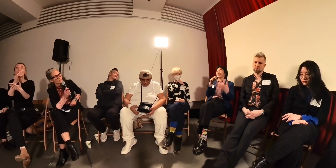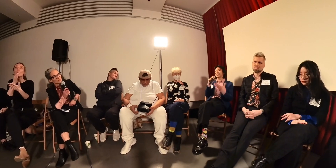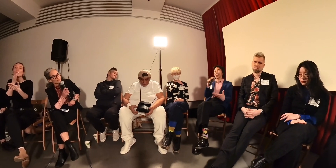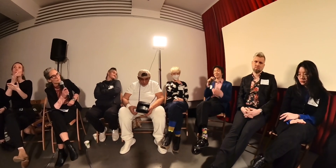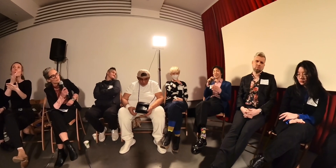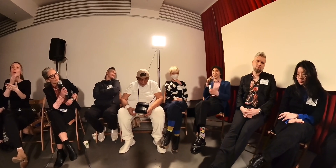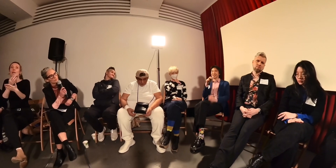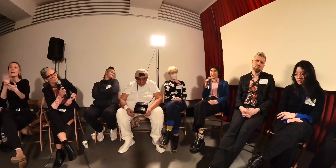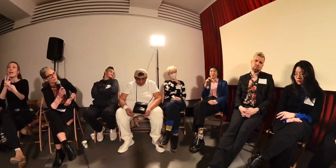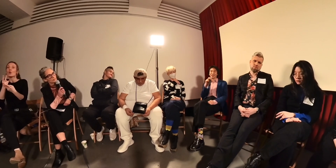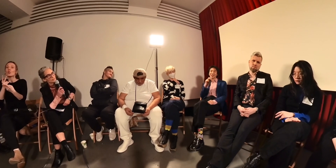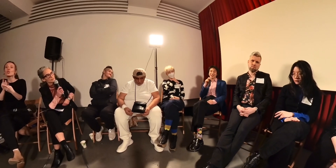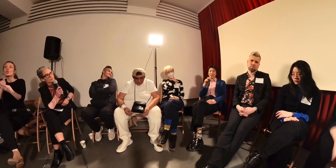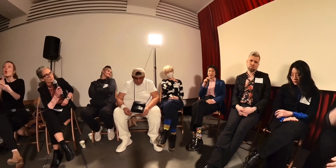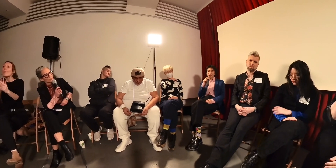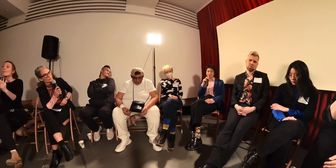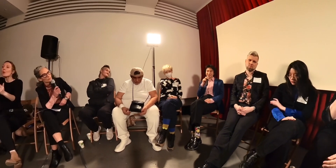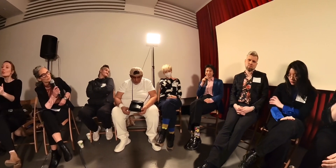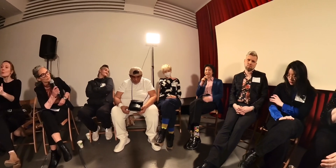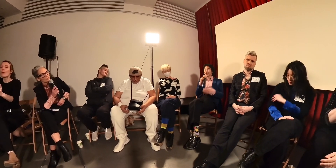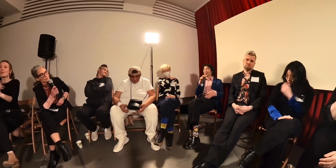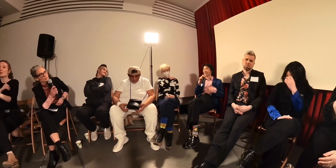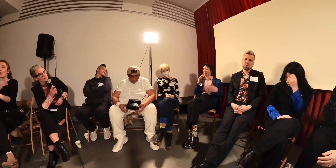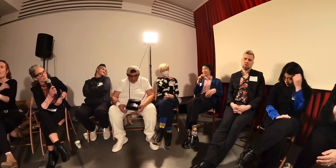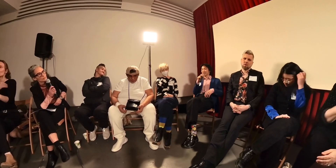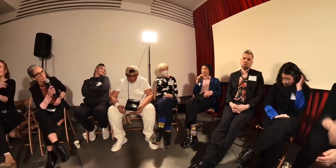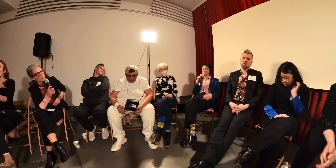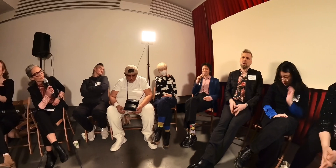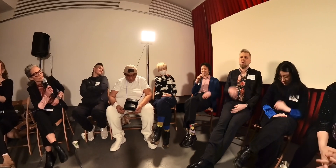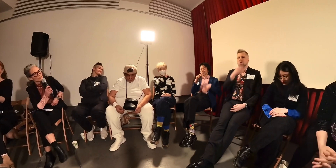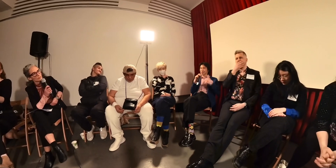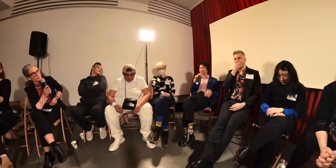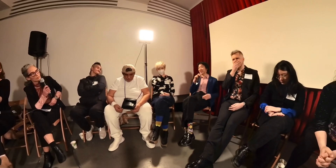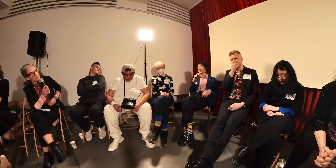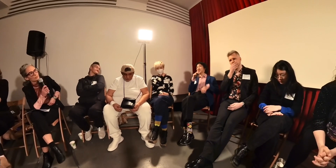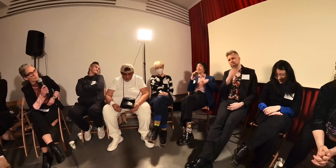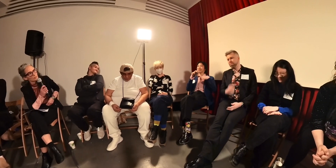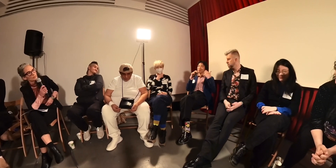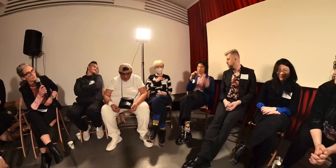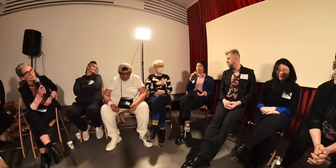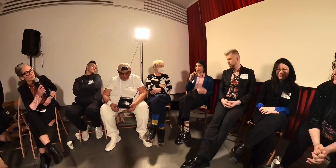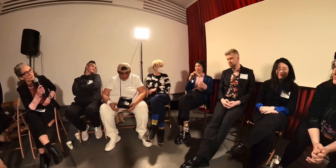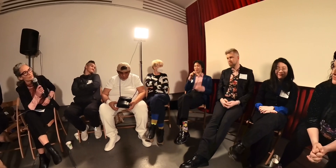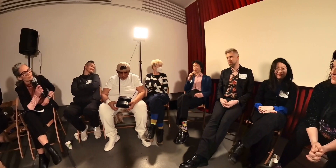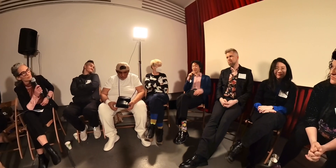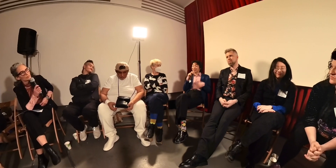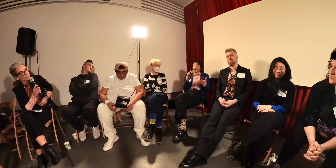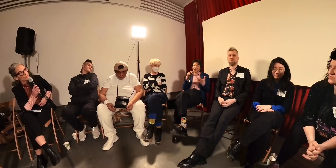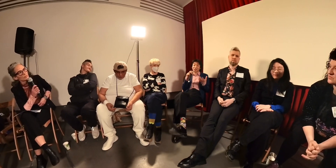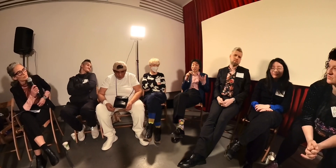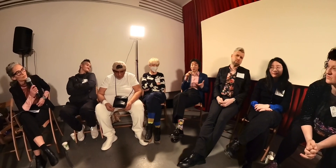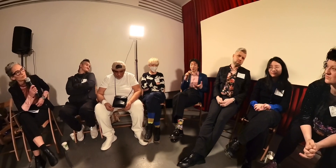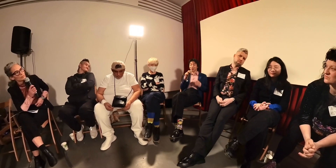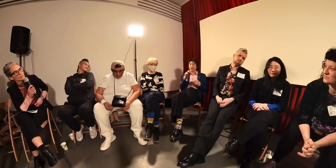se teprve setkávají s nějakými nároky na vlastně zařídit si sociální, začít platit zdravotní,